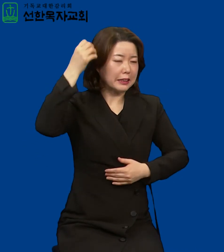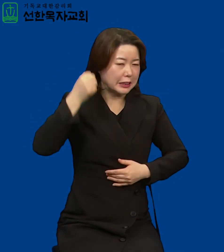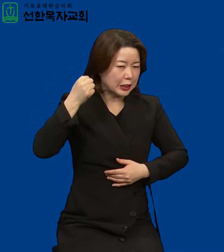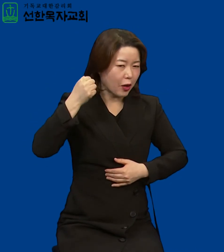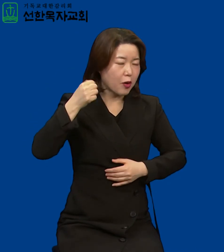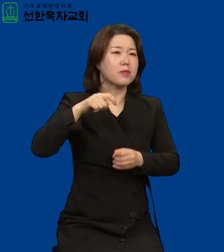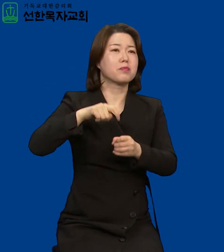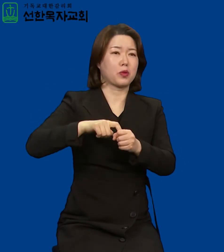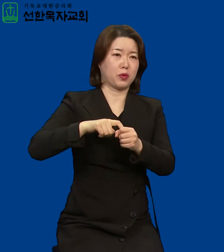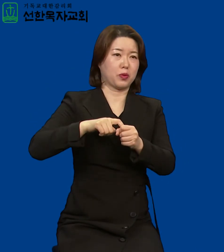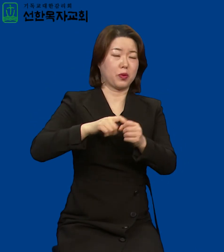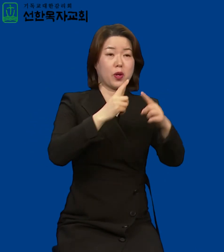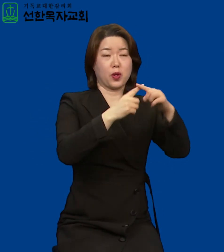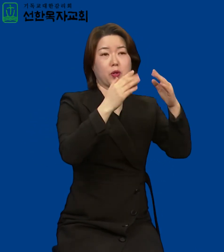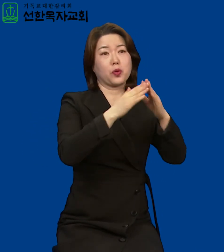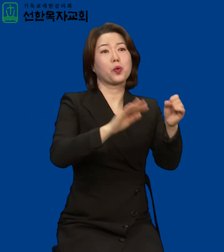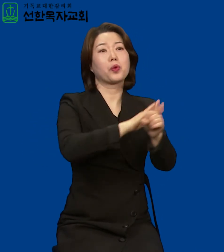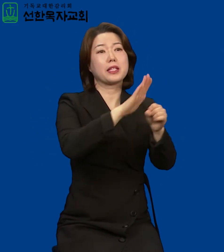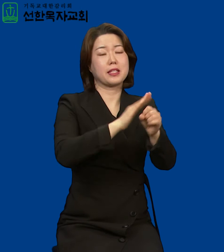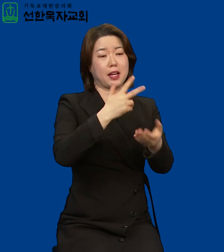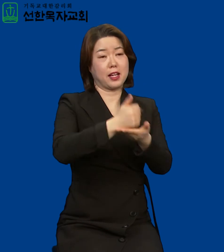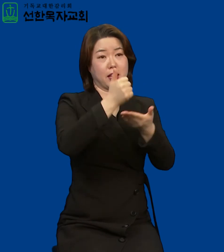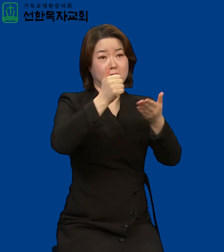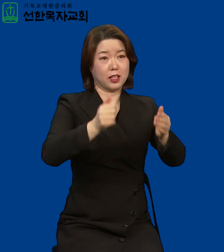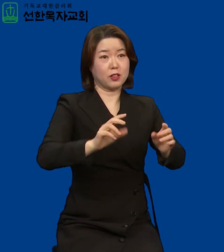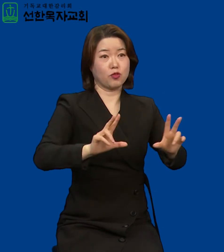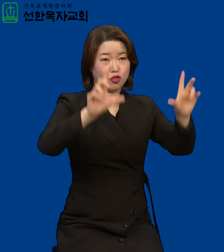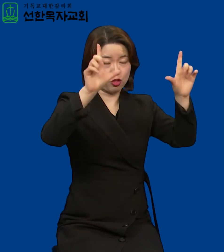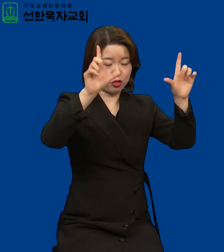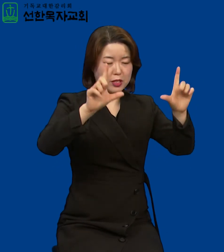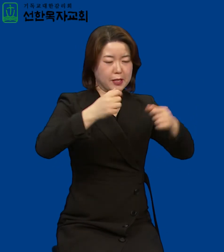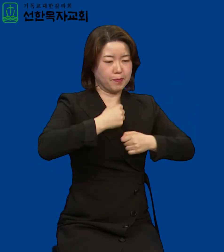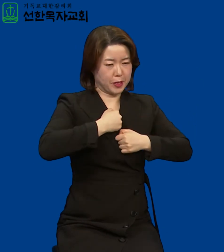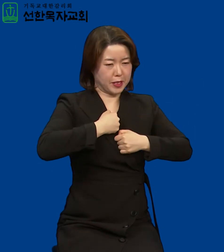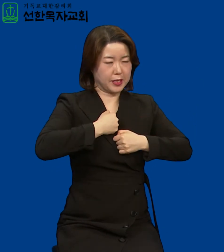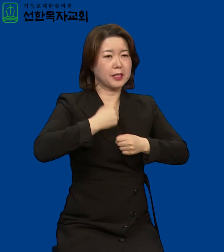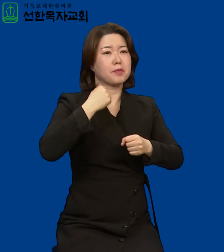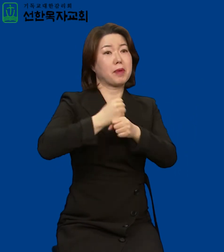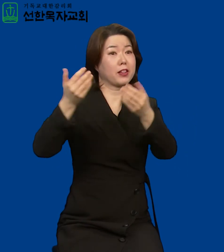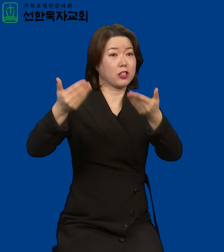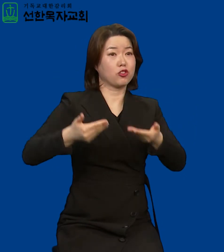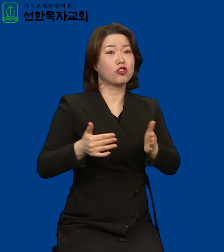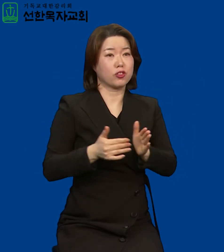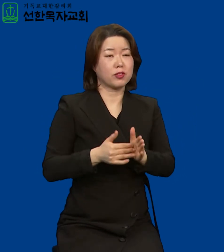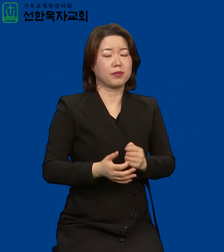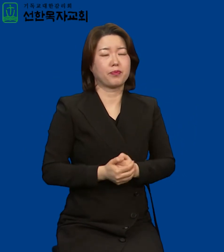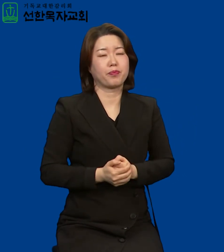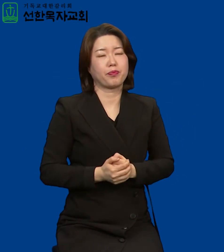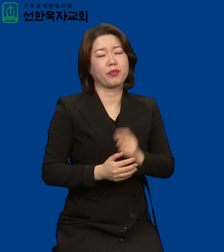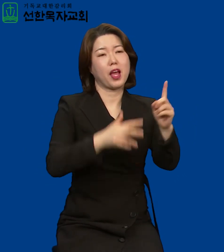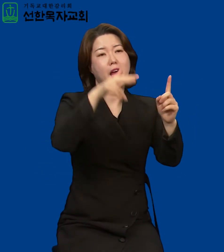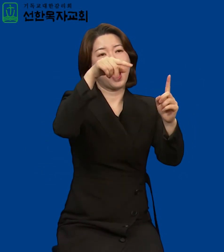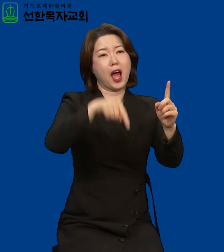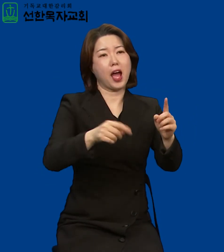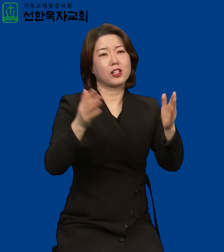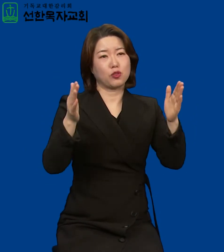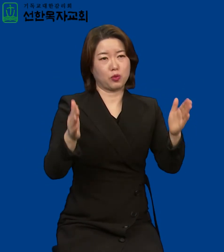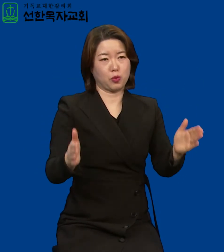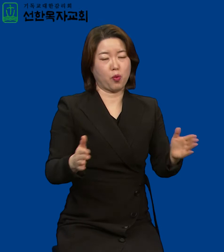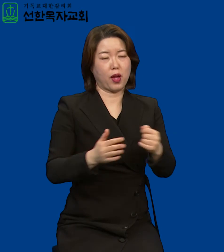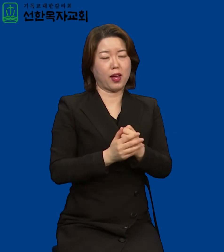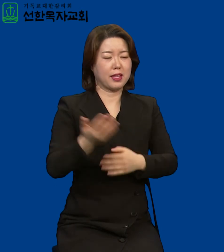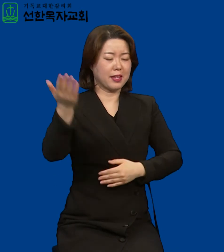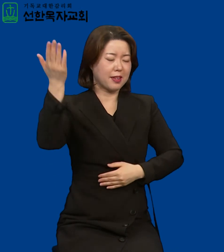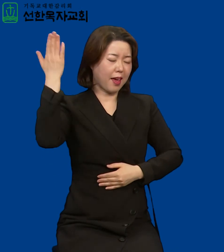하시려고 교회 사랑 주의를 지키게 하셨습니다. 한 주간 동안 우리 교회의 그 기가